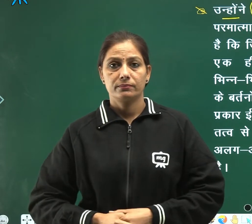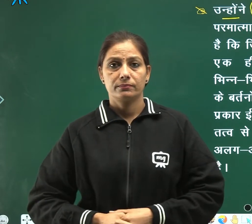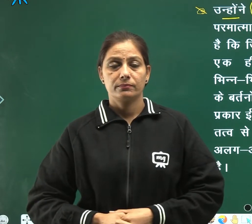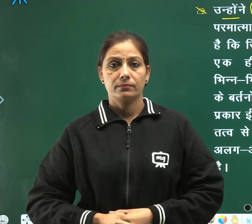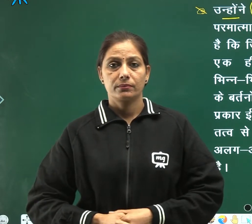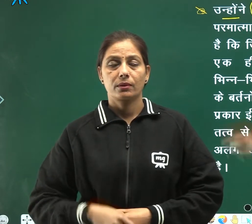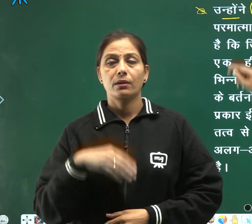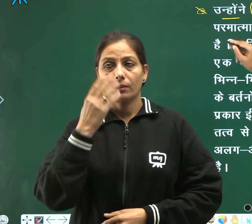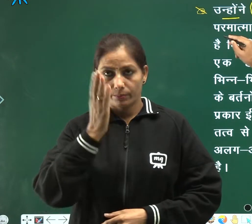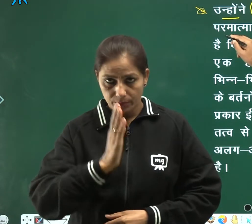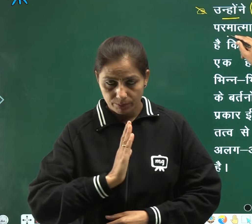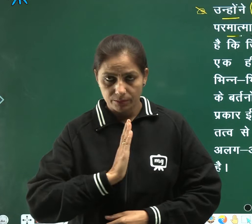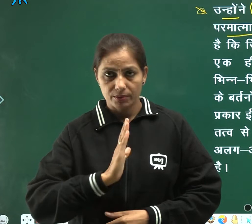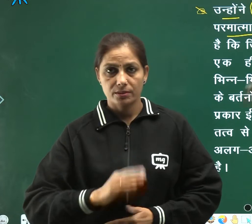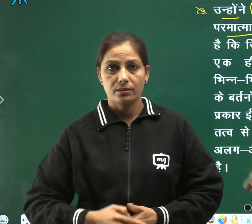परमात्मा से